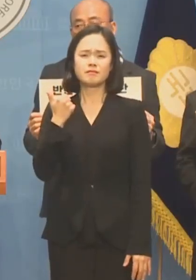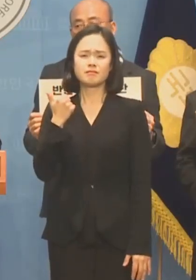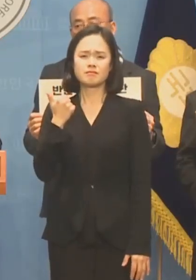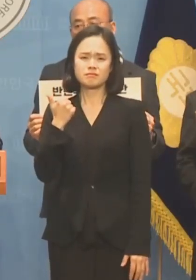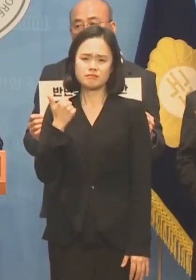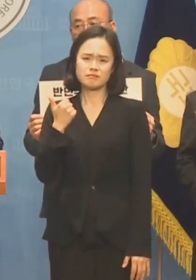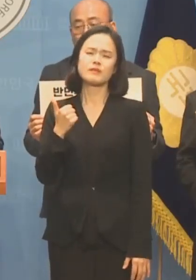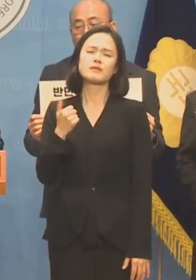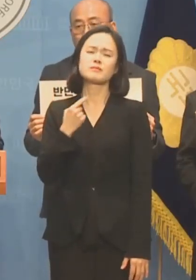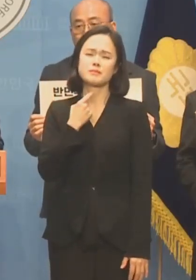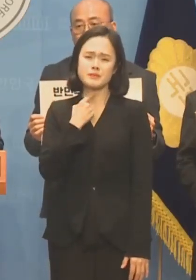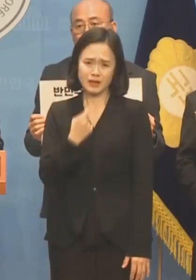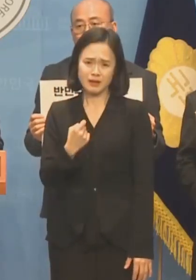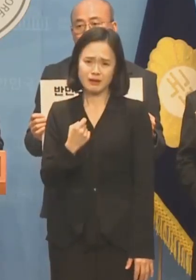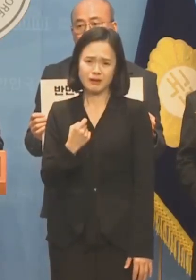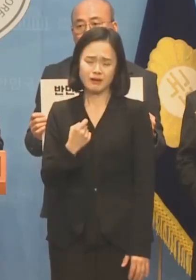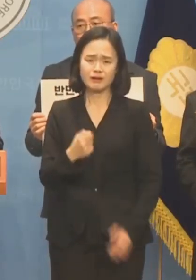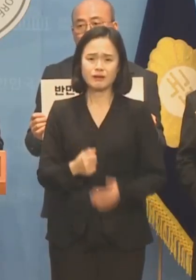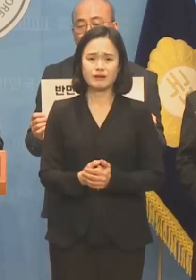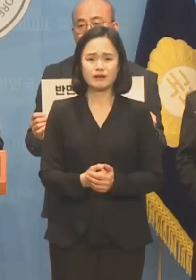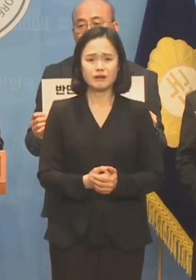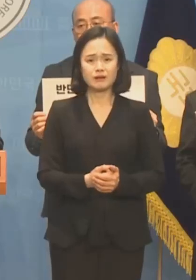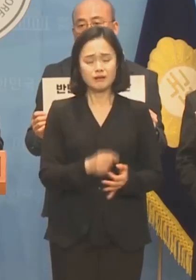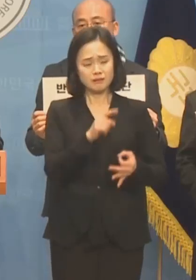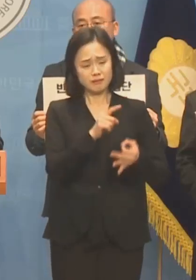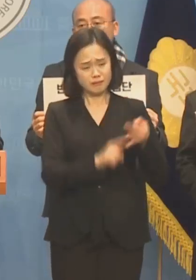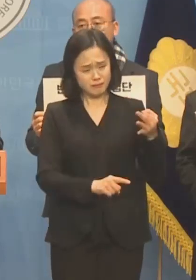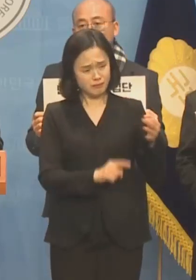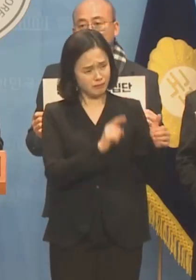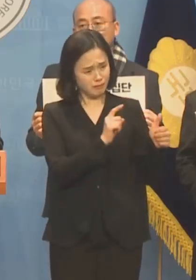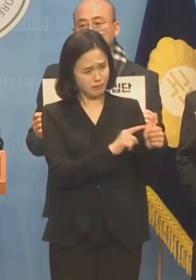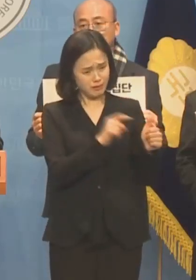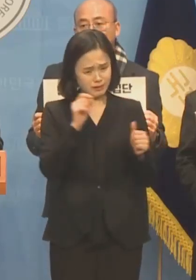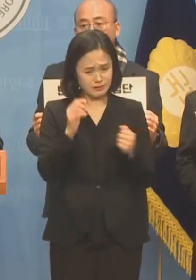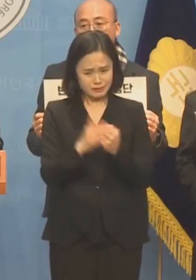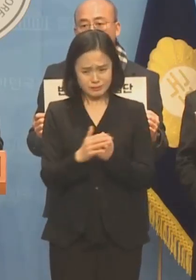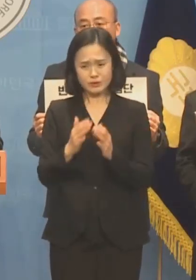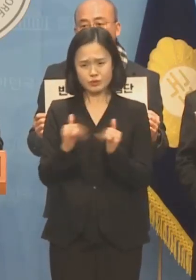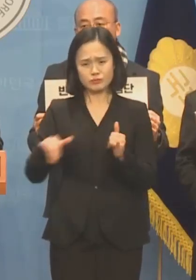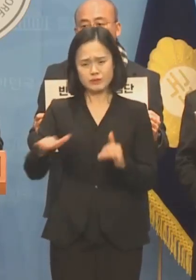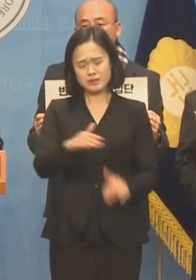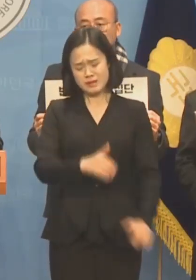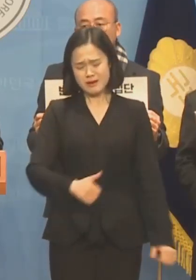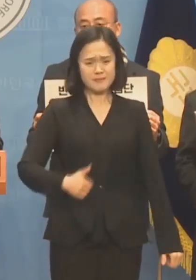국회의원, 당신들은 이 시대 정치인으로서의 자격